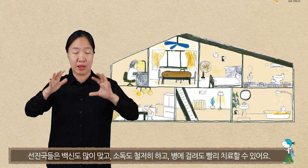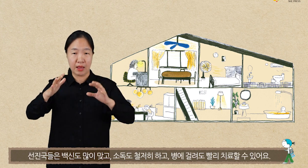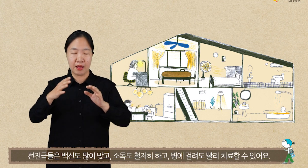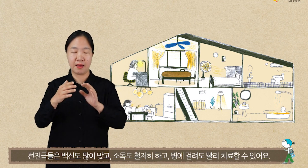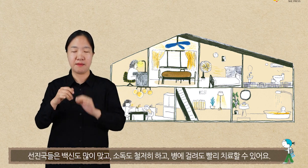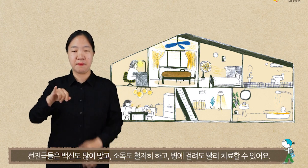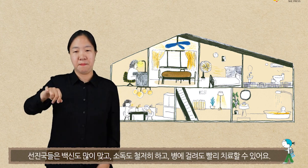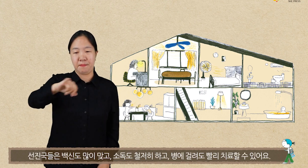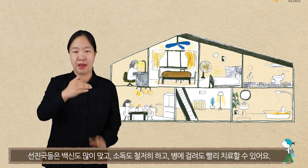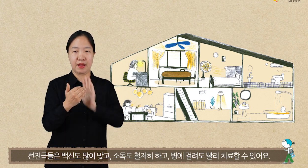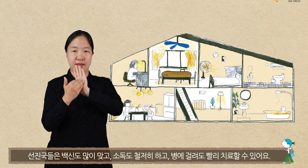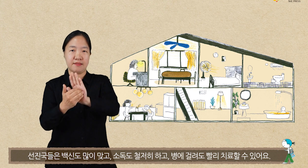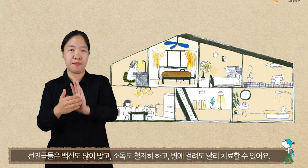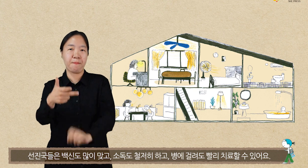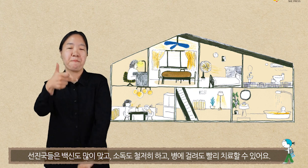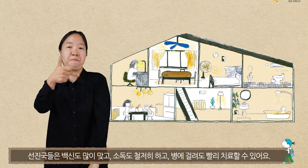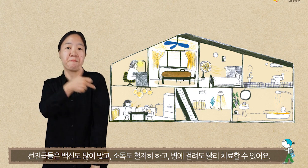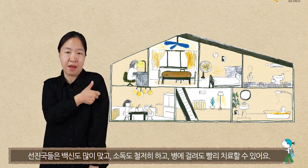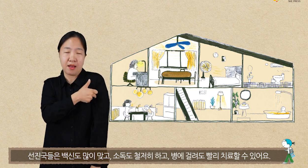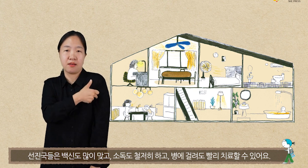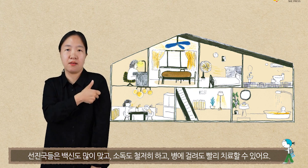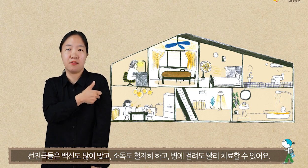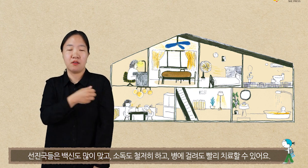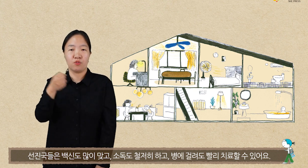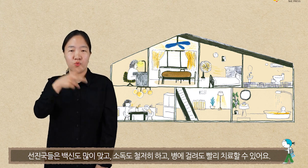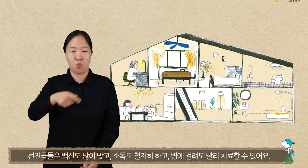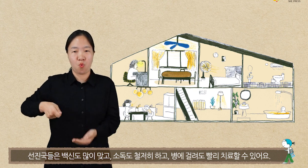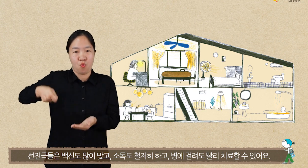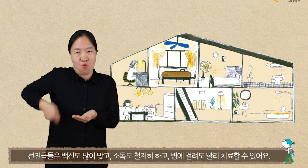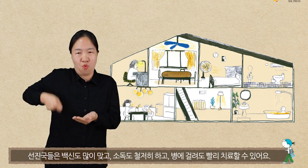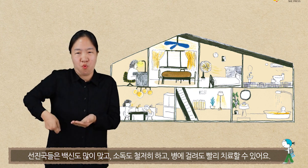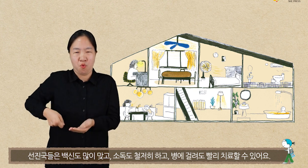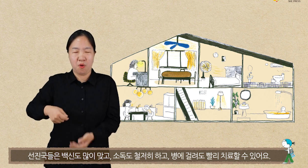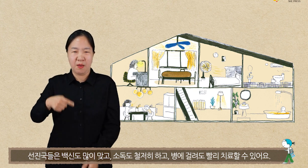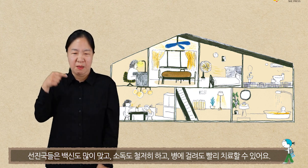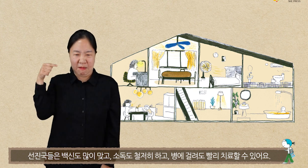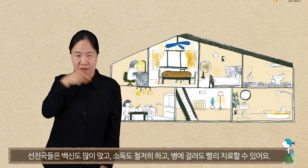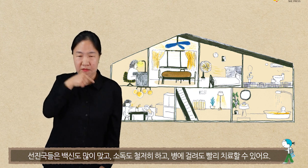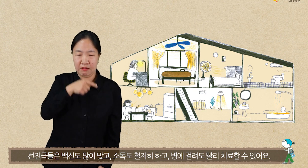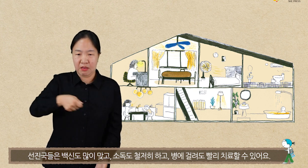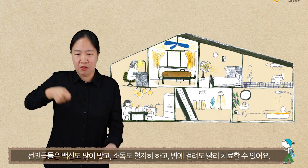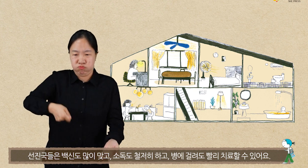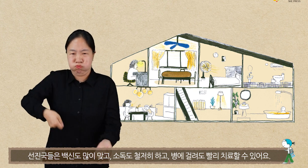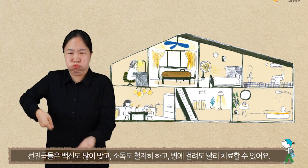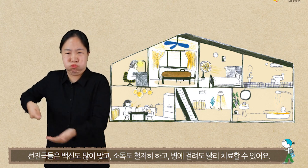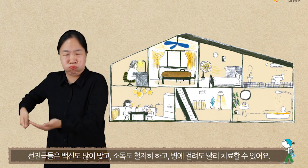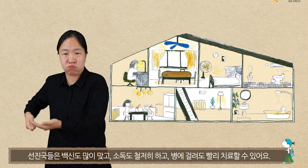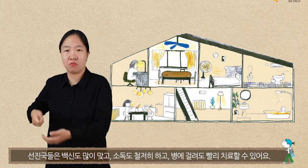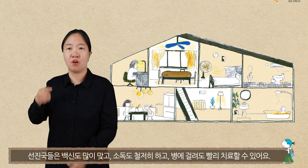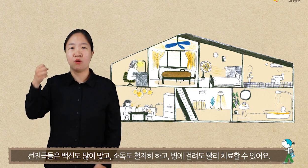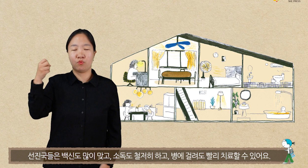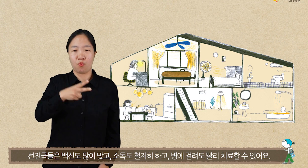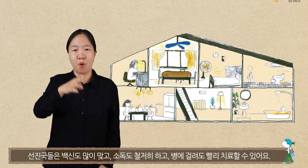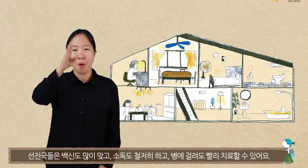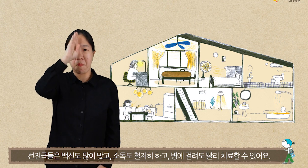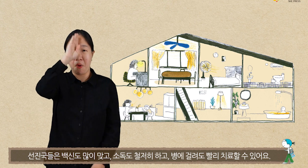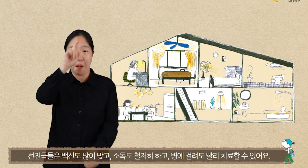선진국들은 백신도 많이 맞고 소독도 철저히 하고 병에 걸려도 빨리 치료할 수